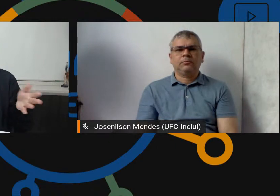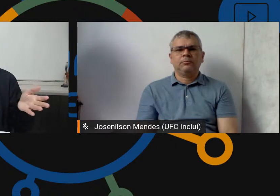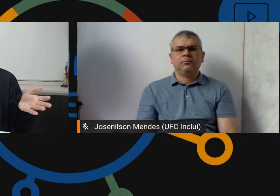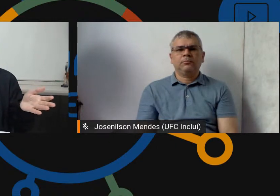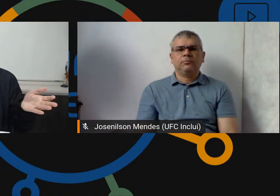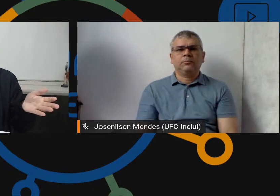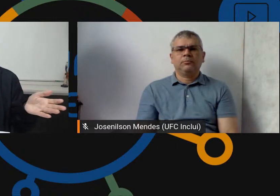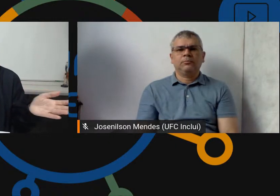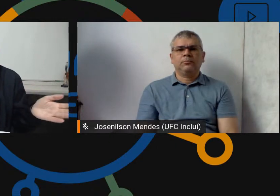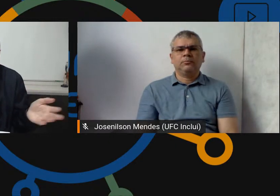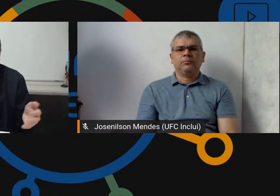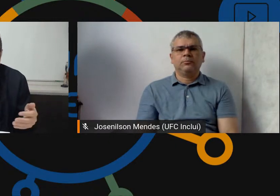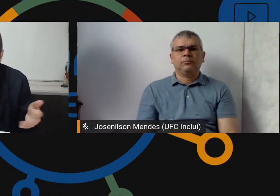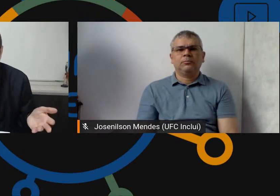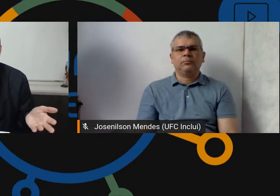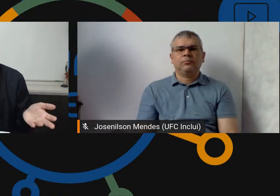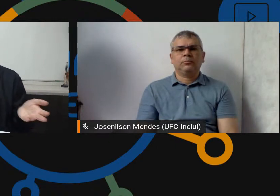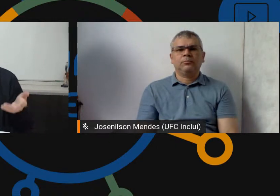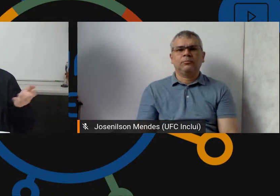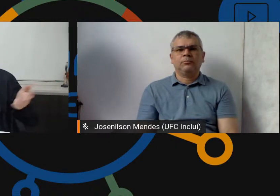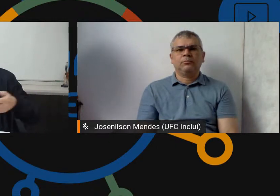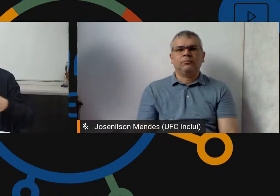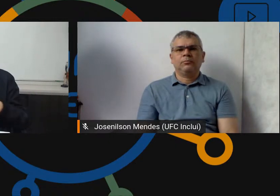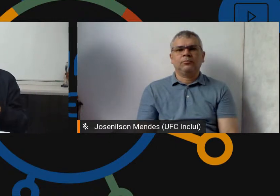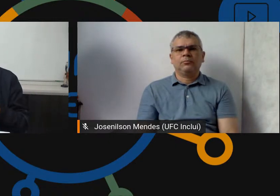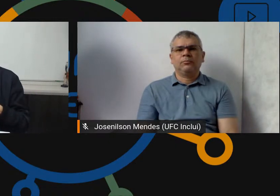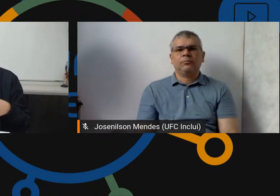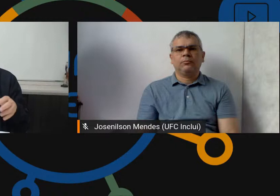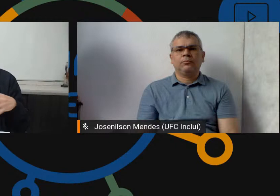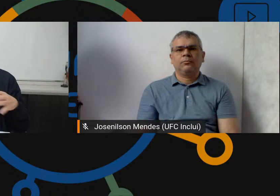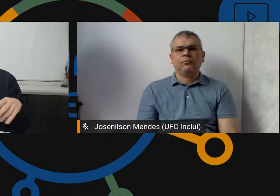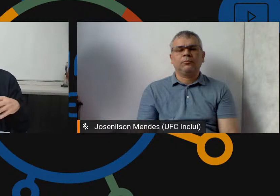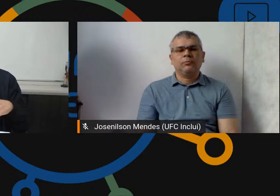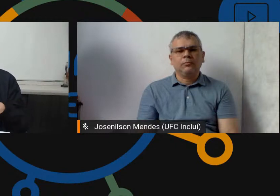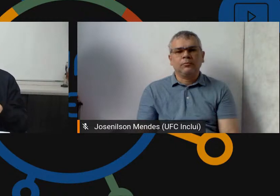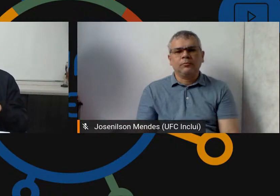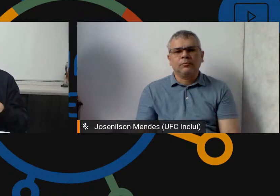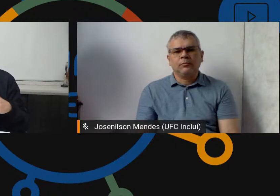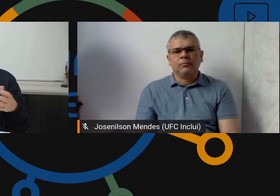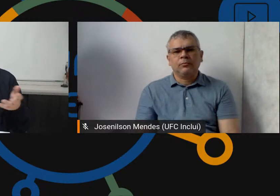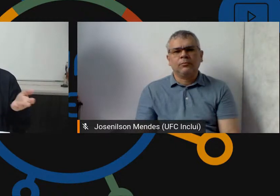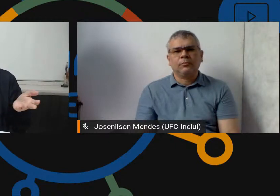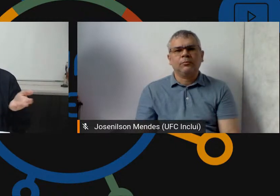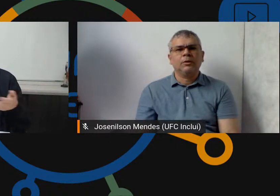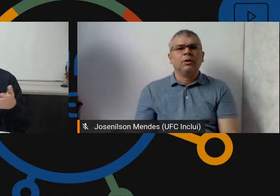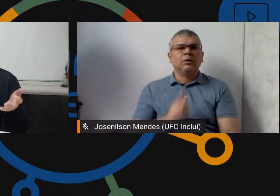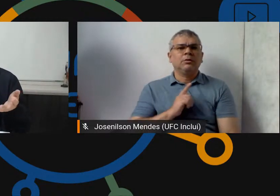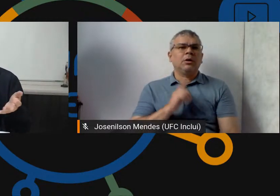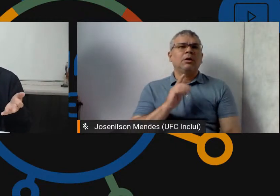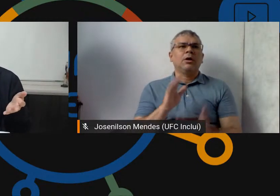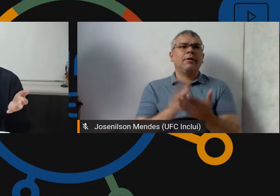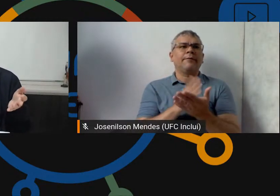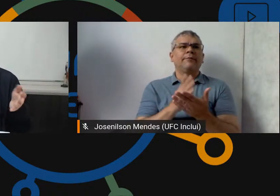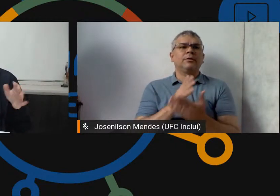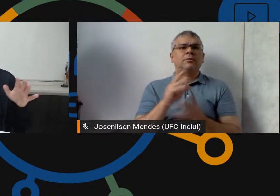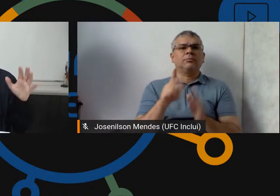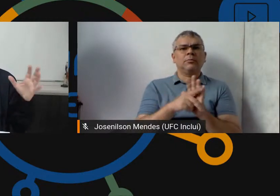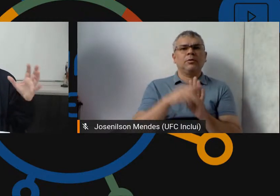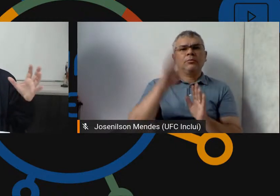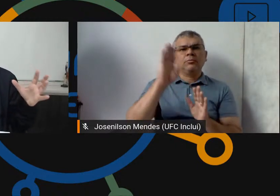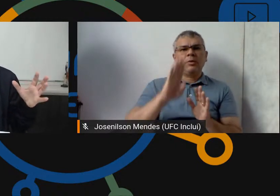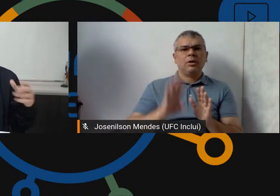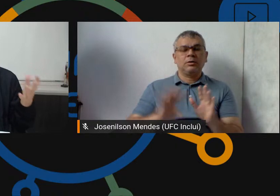Não, Cielo não, Cielo só publica revista brasileira para América Latina, é, ele tem lá sua visibilidade, mas se